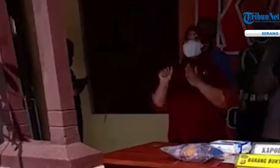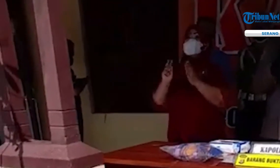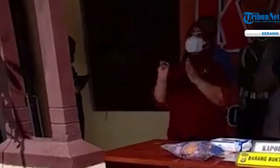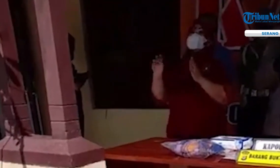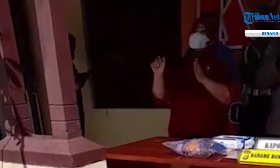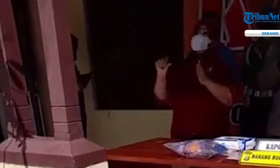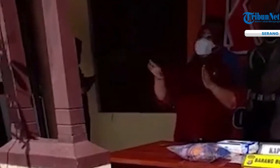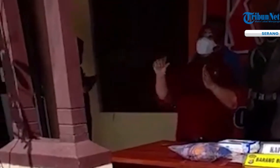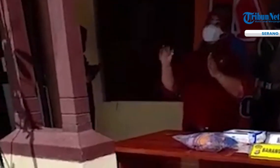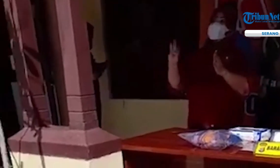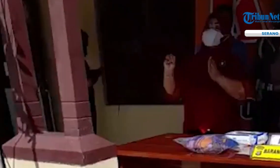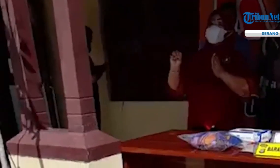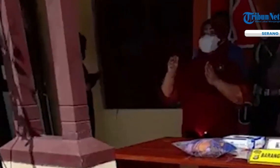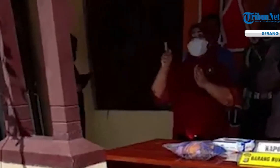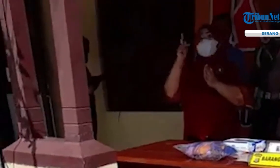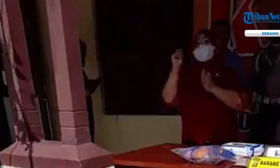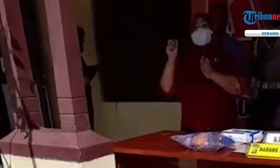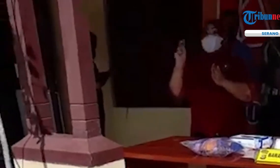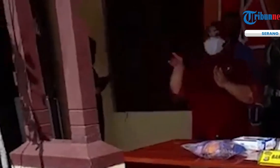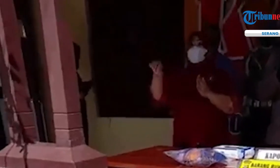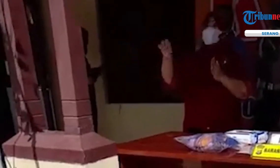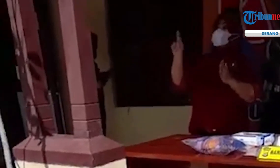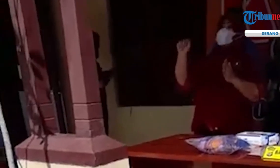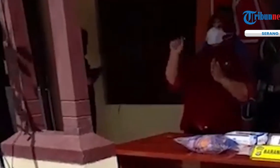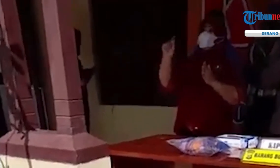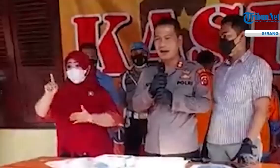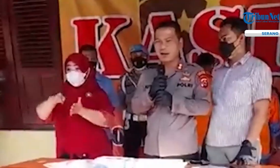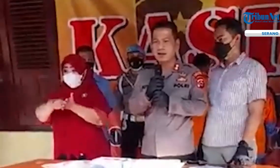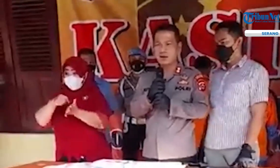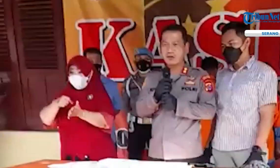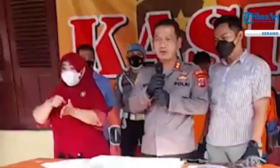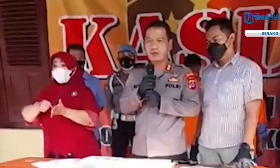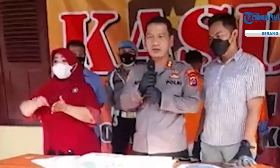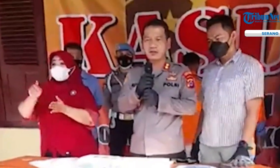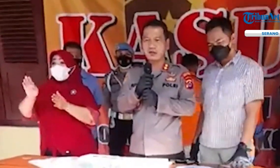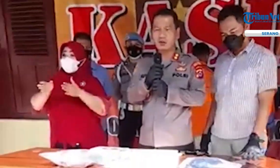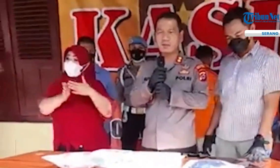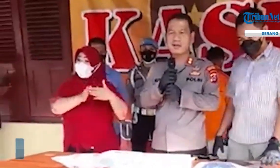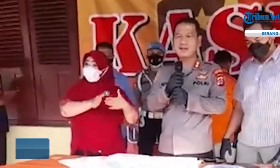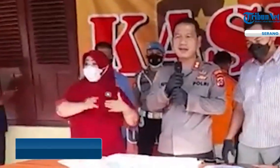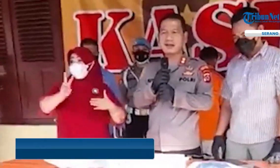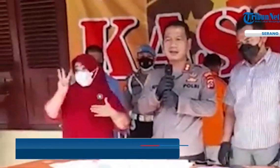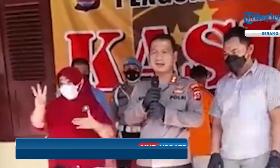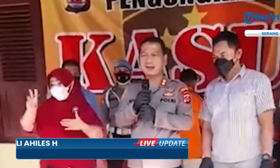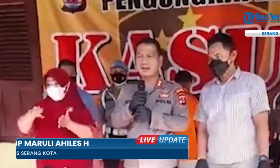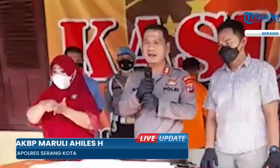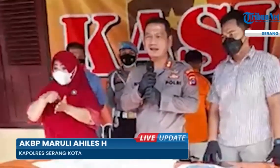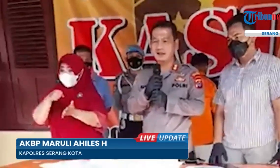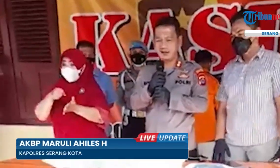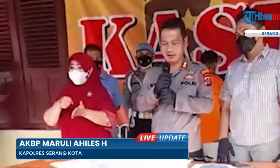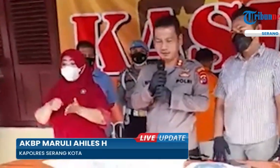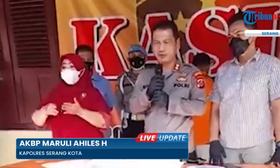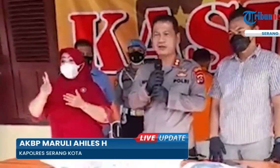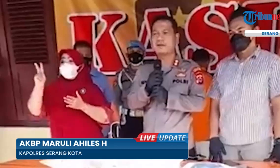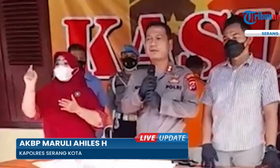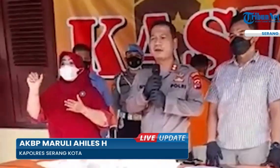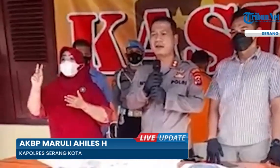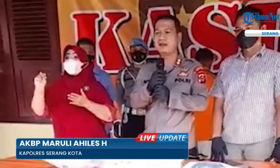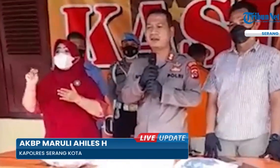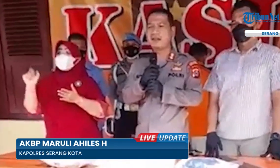tunagrahita korban berumur 21 tahun kondisi korban saat ini